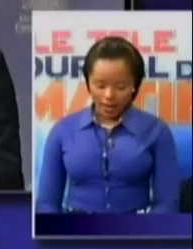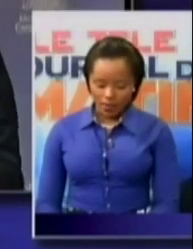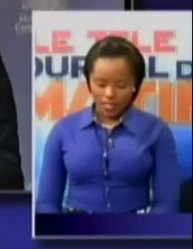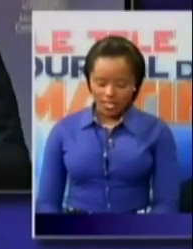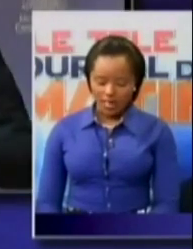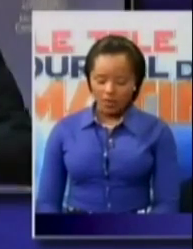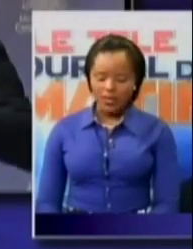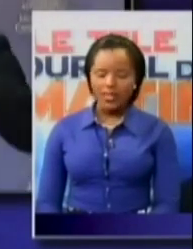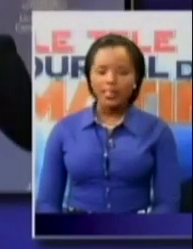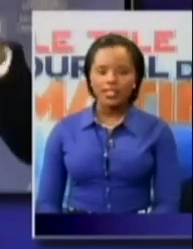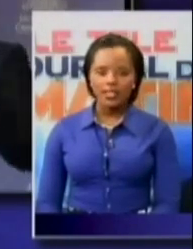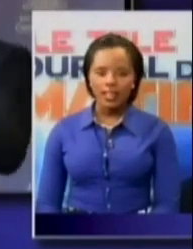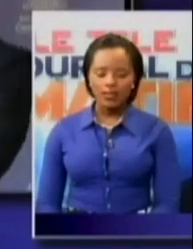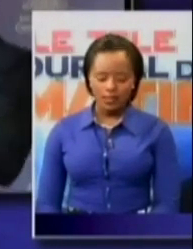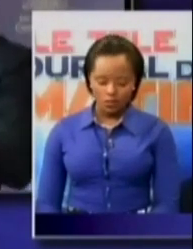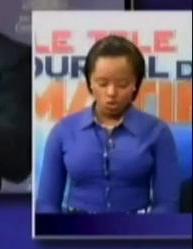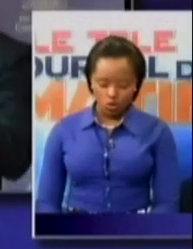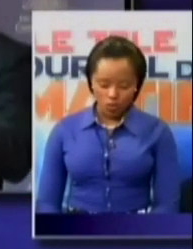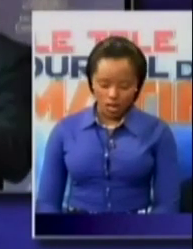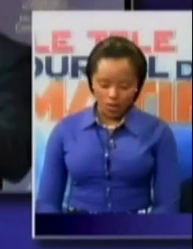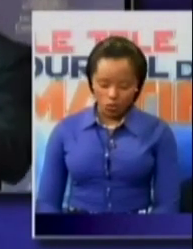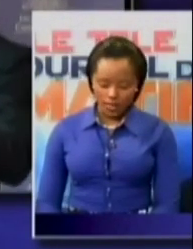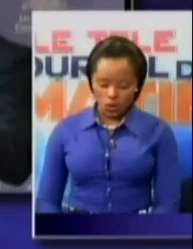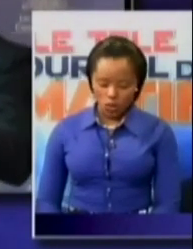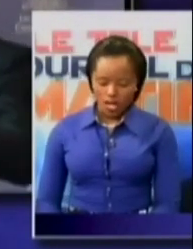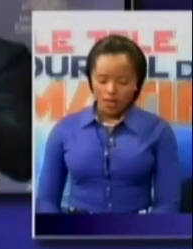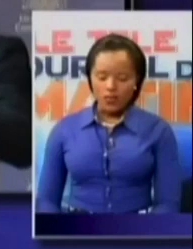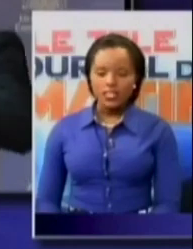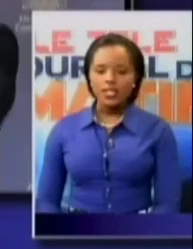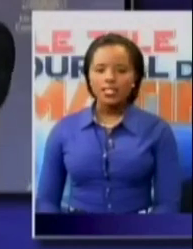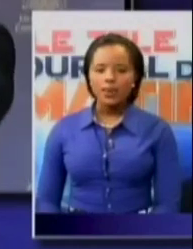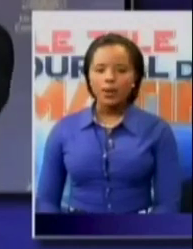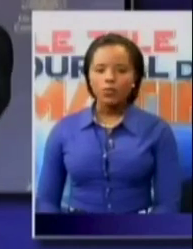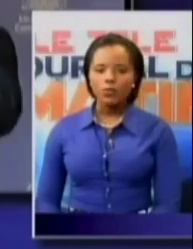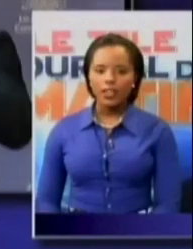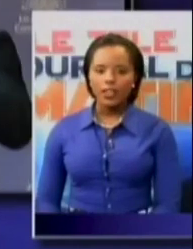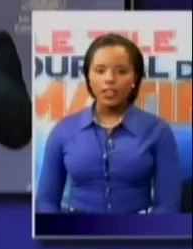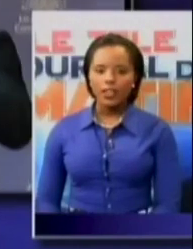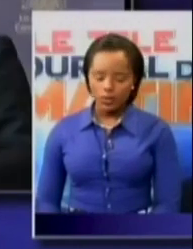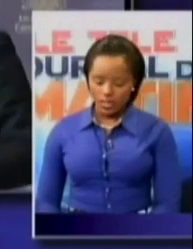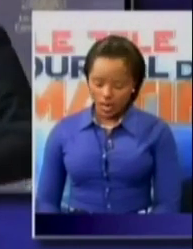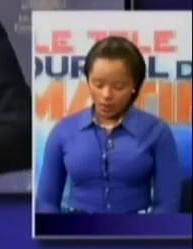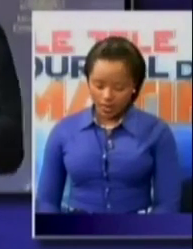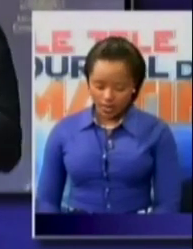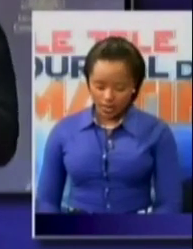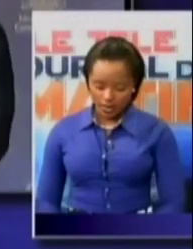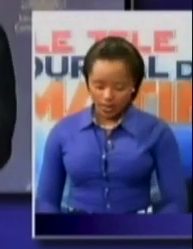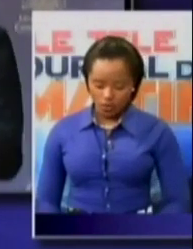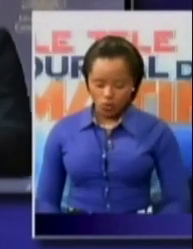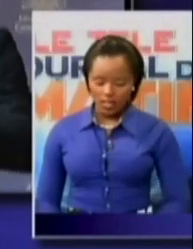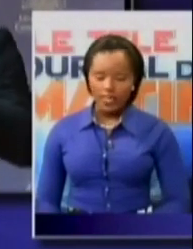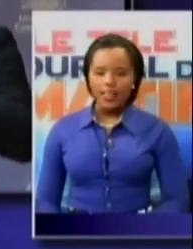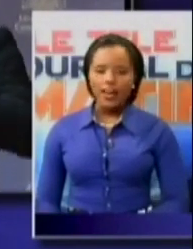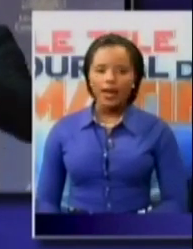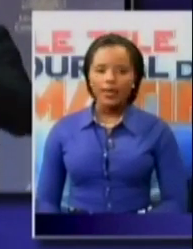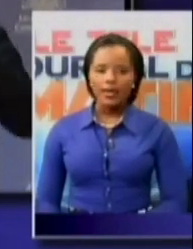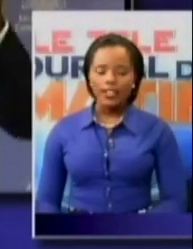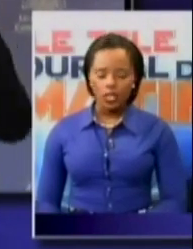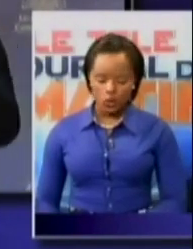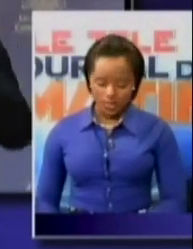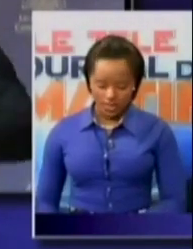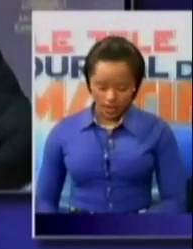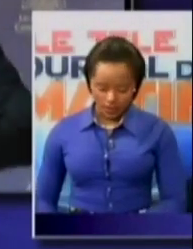pays particulièrement dans cadre des caravanes changement dans occasion 27e conférence le lundi de la presse qui était déroulée